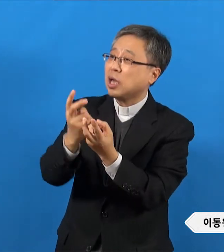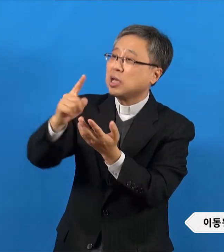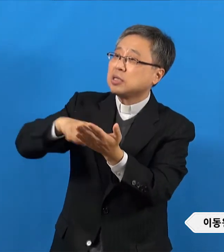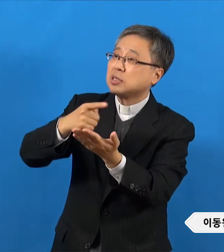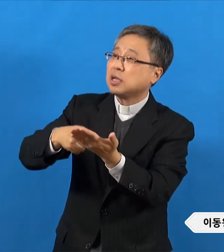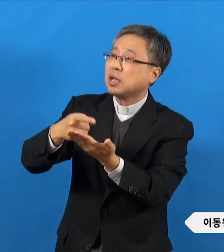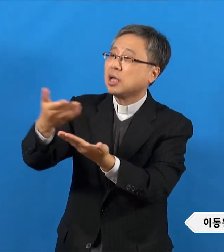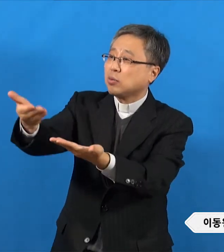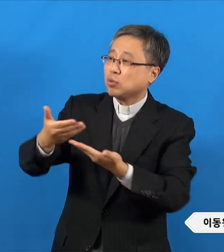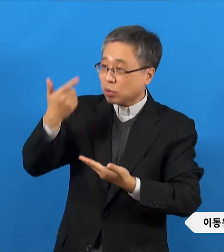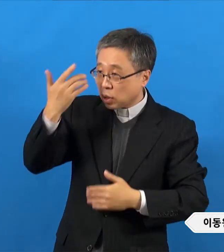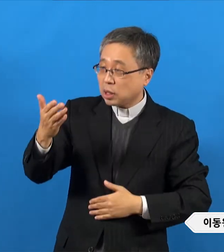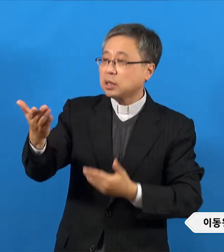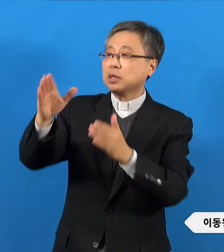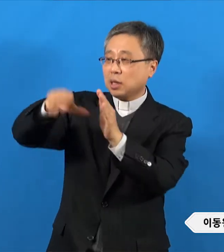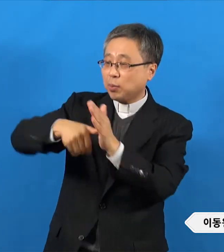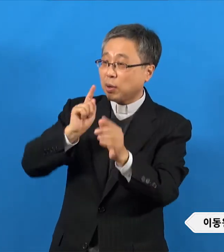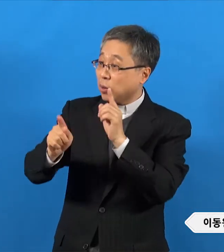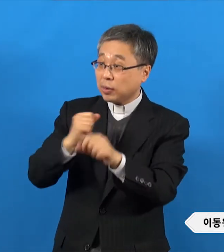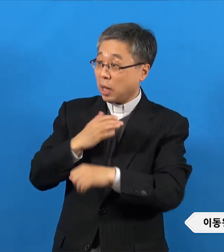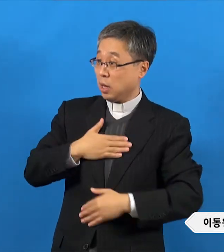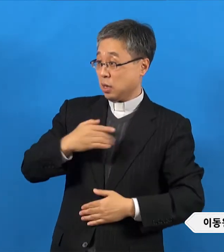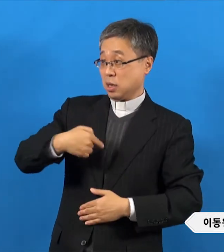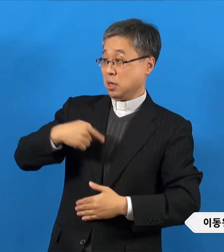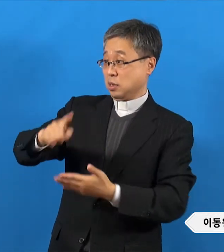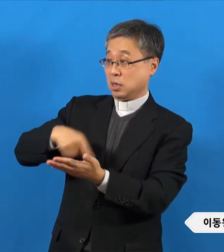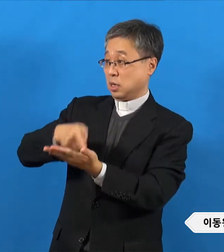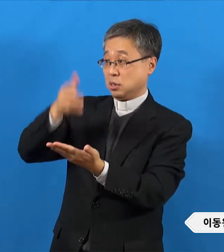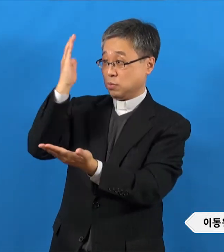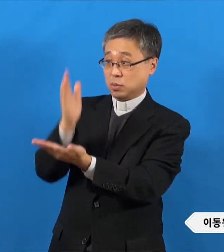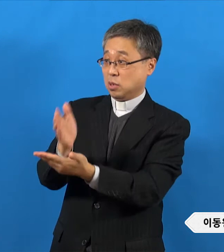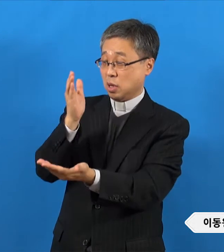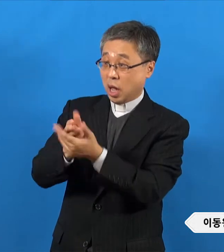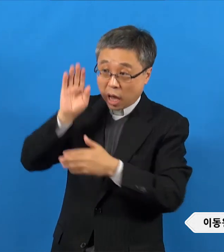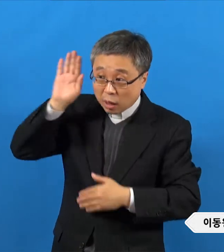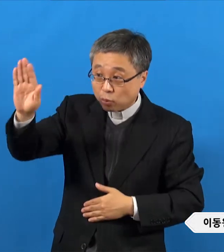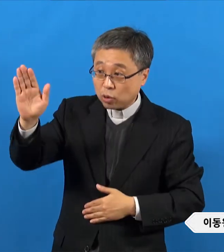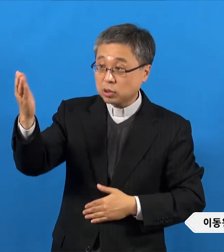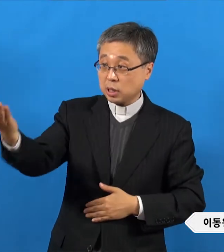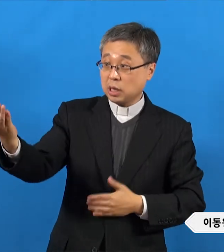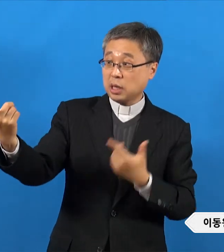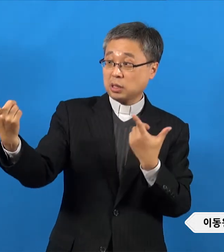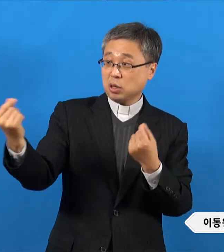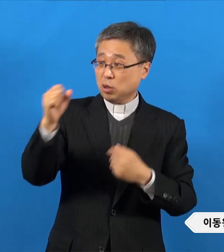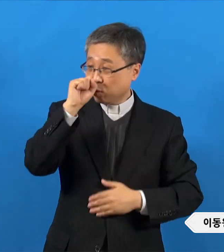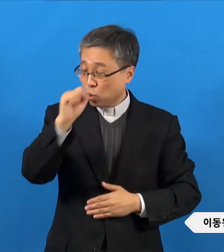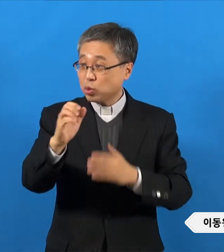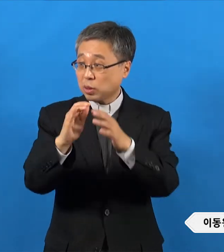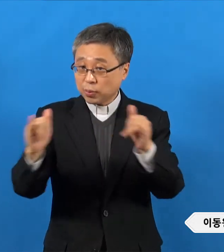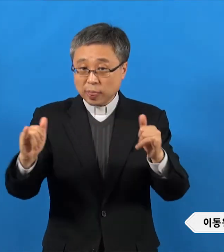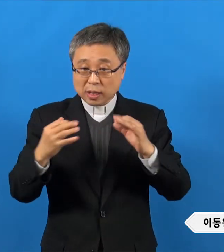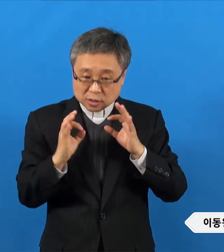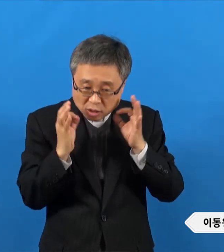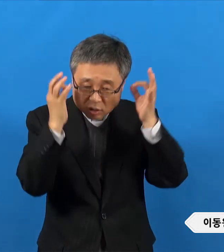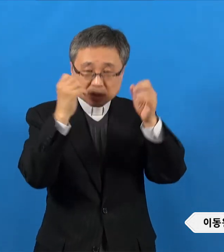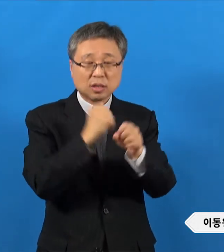변호사는 이렇게 말합니다. 나한테 살해할 것 없네. 앞으로 자네 같은 사람, 좋은 사람인데 성실하고